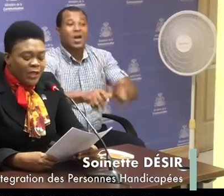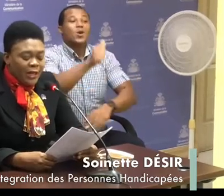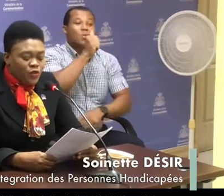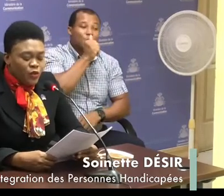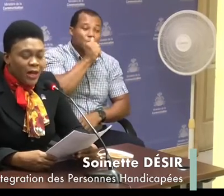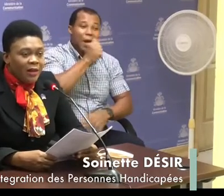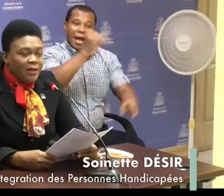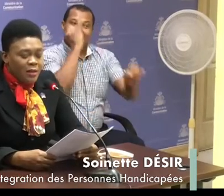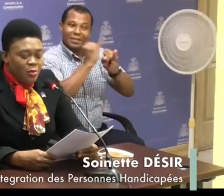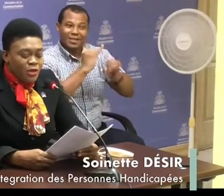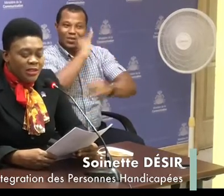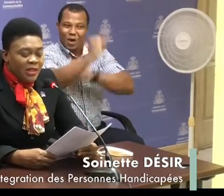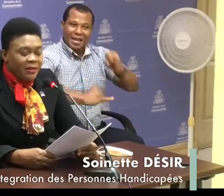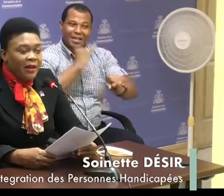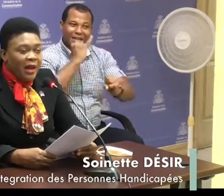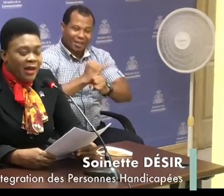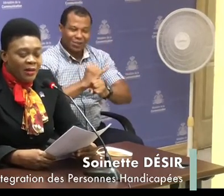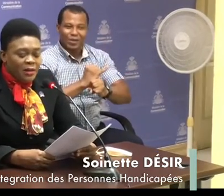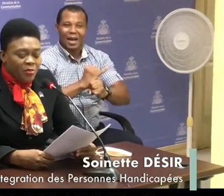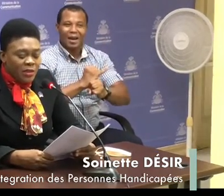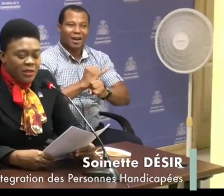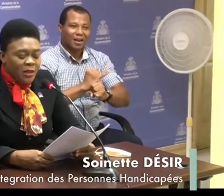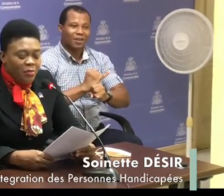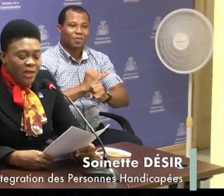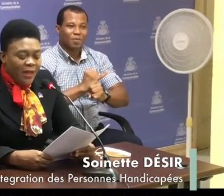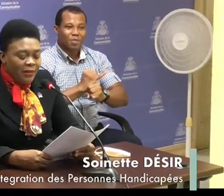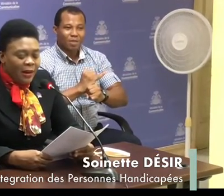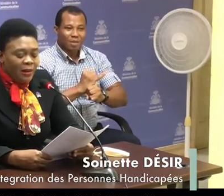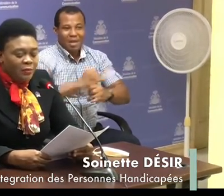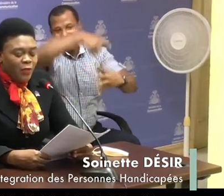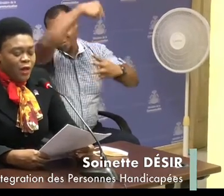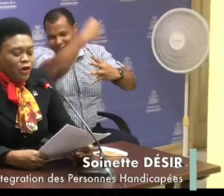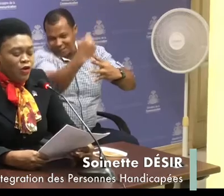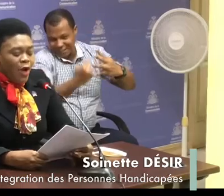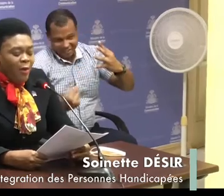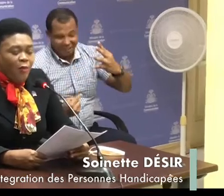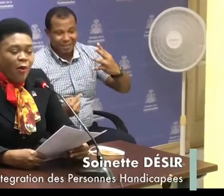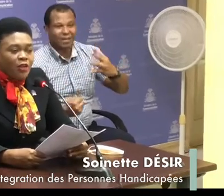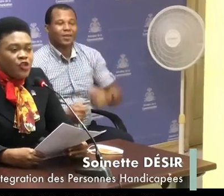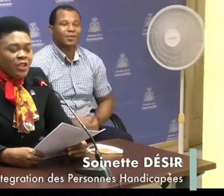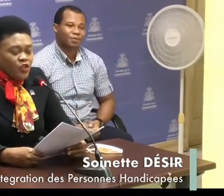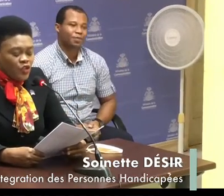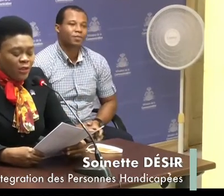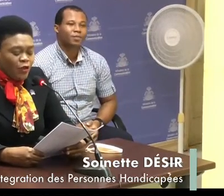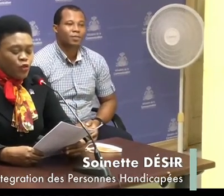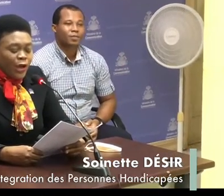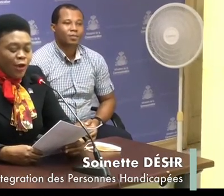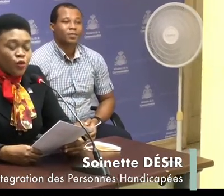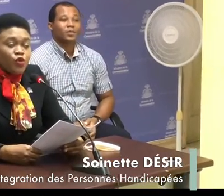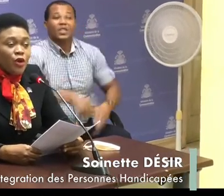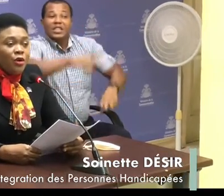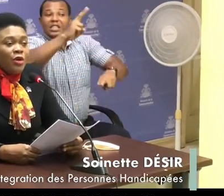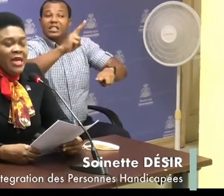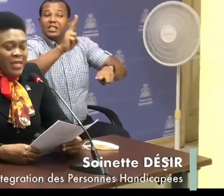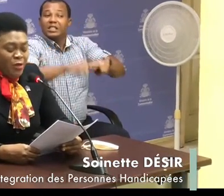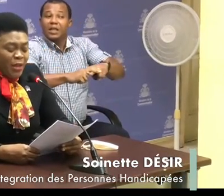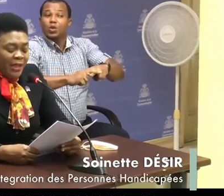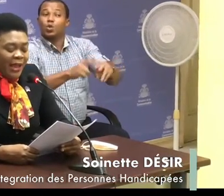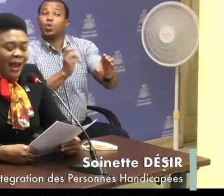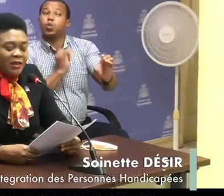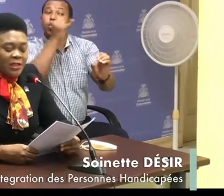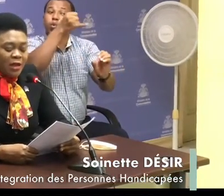institutions internationales, multilatérales et bilatérales. Dans une approche qui chita sur l'inclusion,